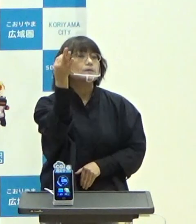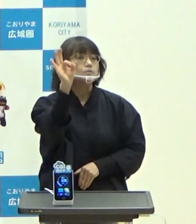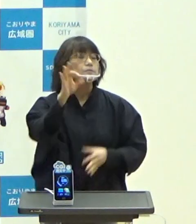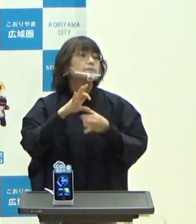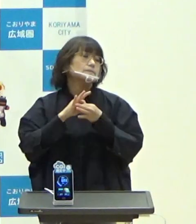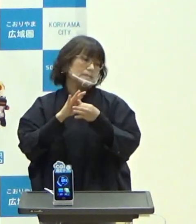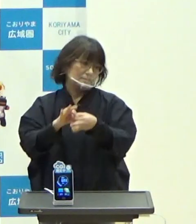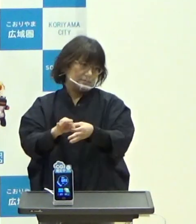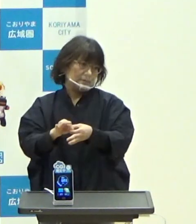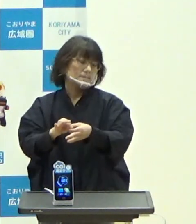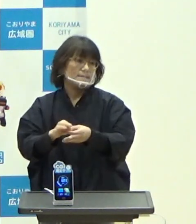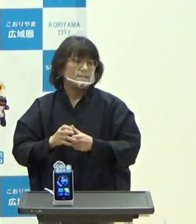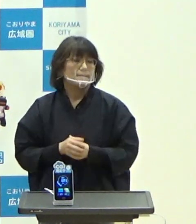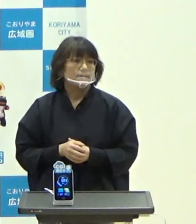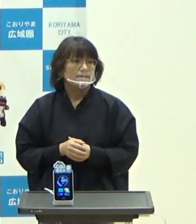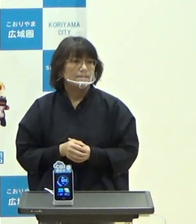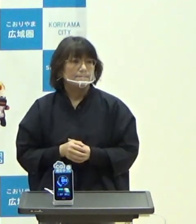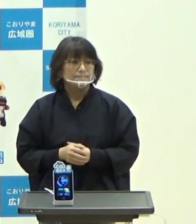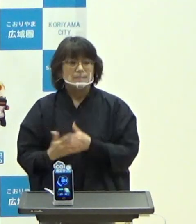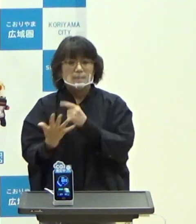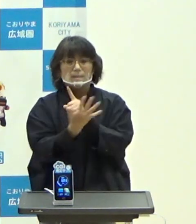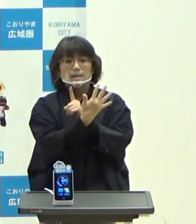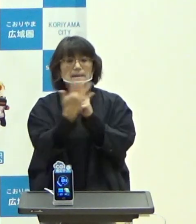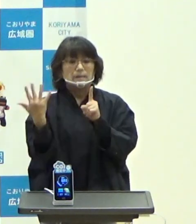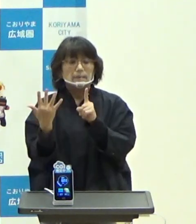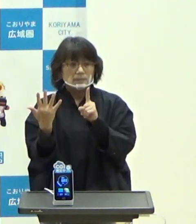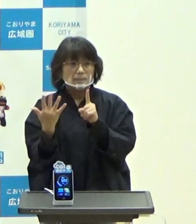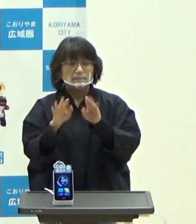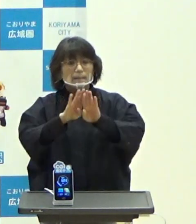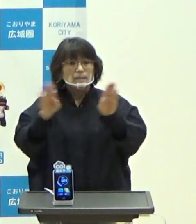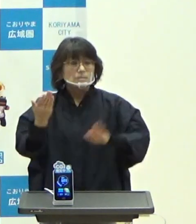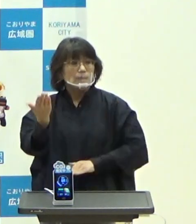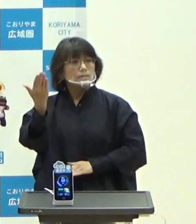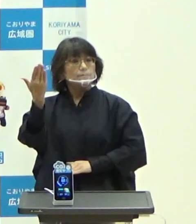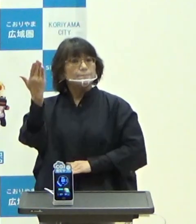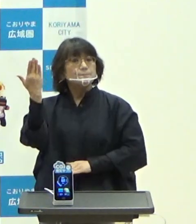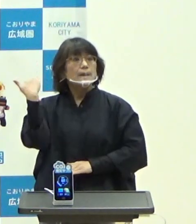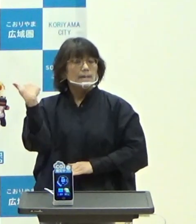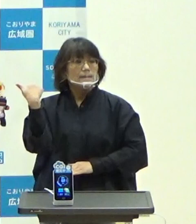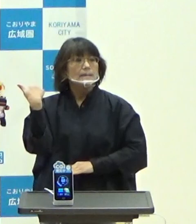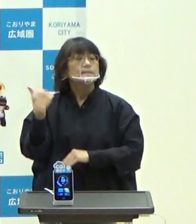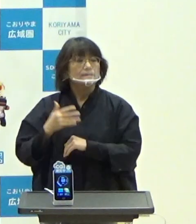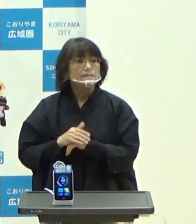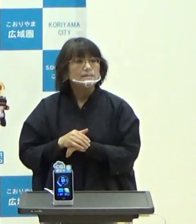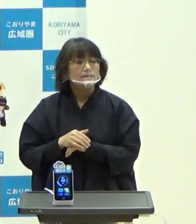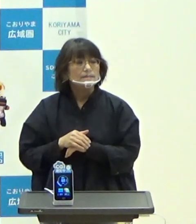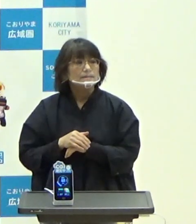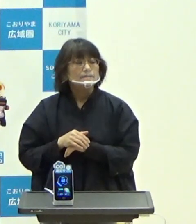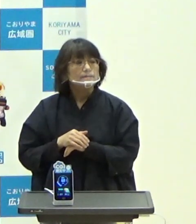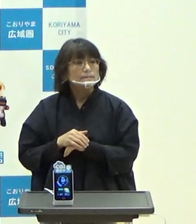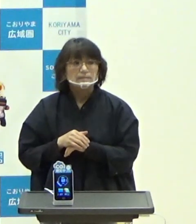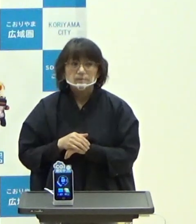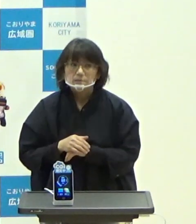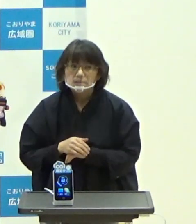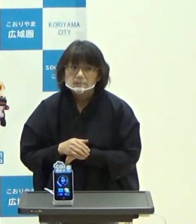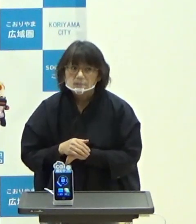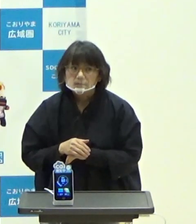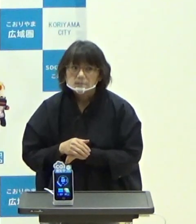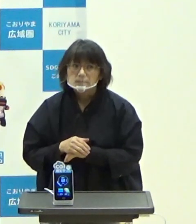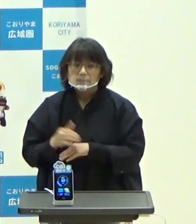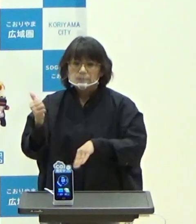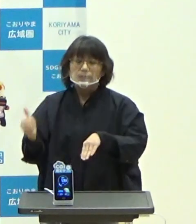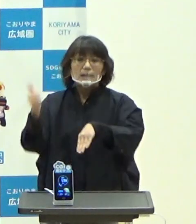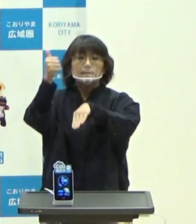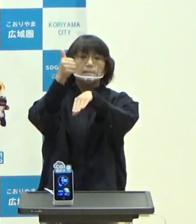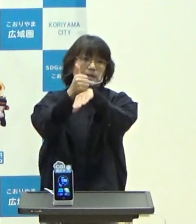この会見始まる前にあの衆議院予算委員会等で、担当大臣と首相等が答弁して